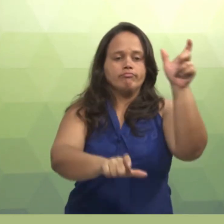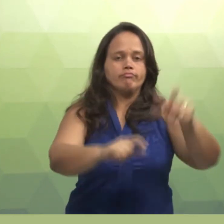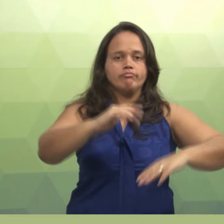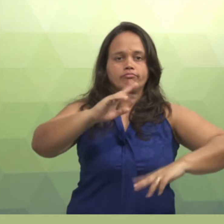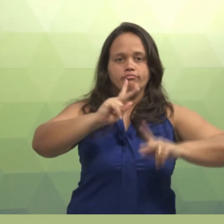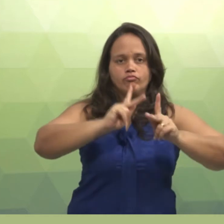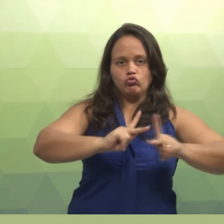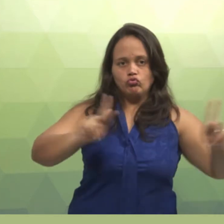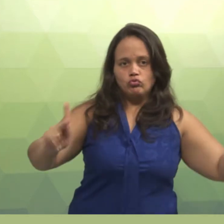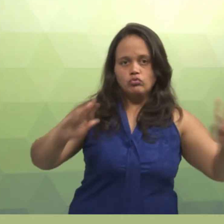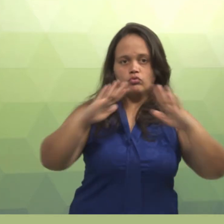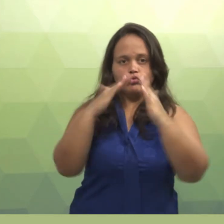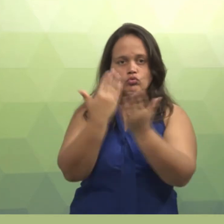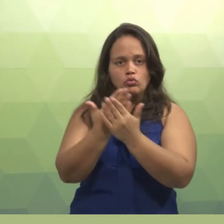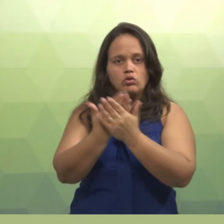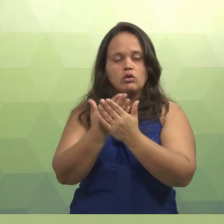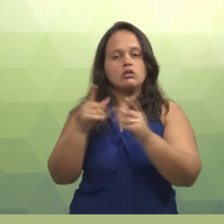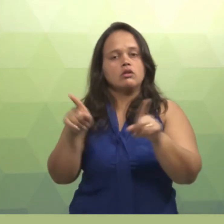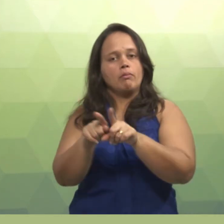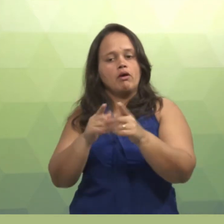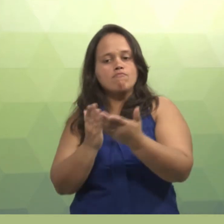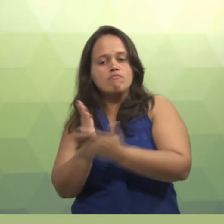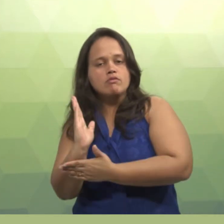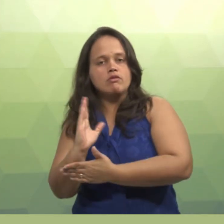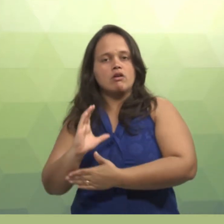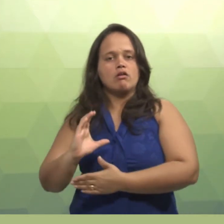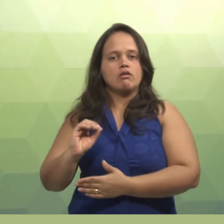também deve ser aprovado pelo colegiado escolar.